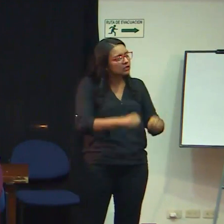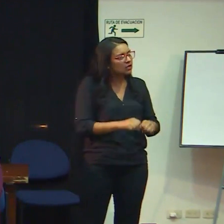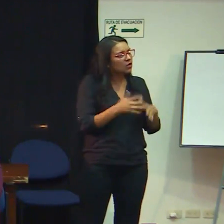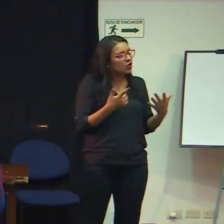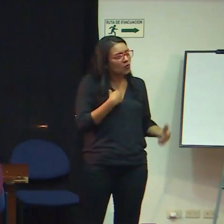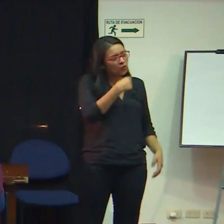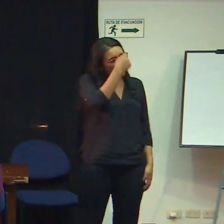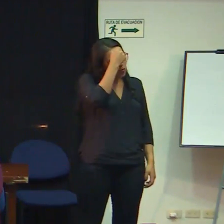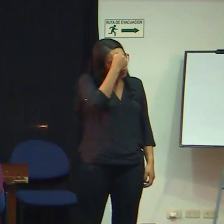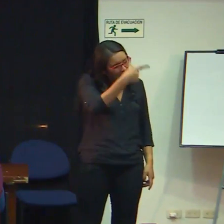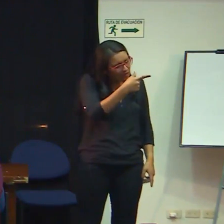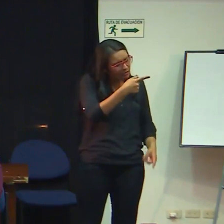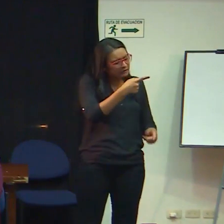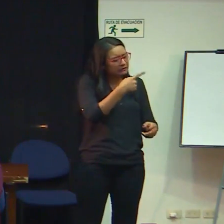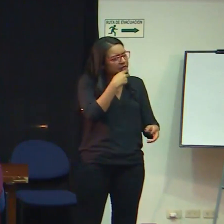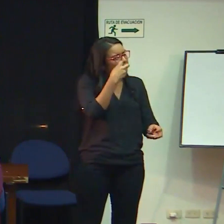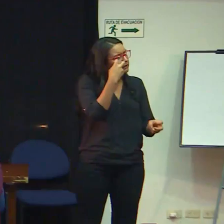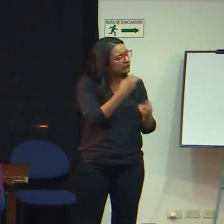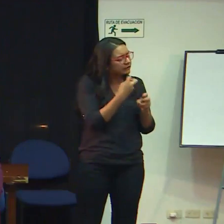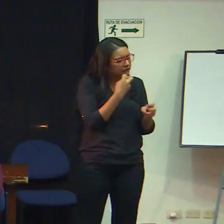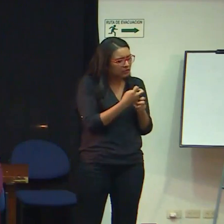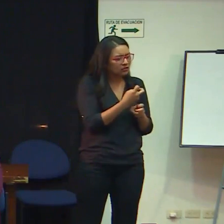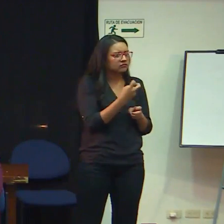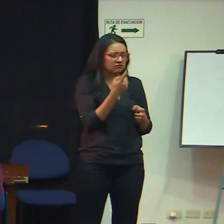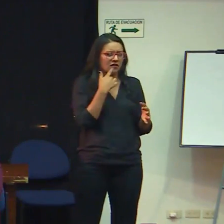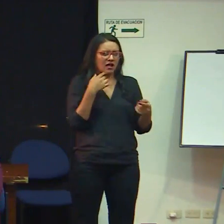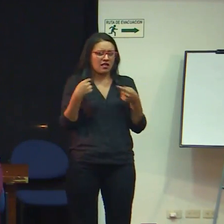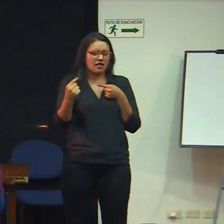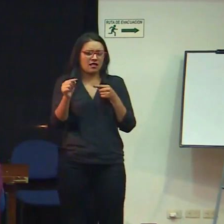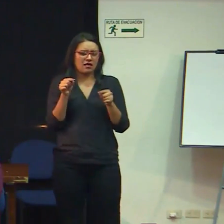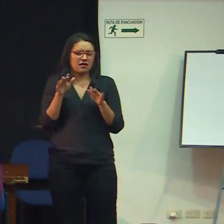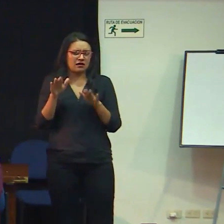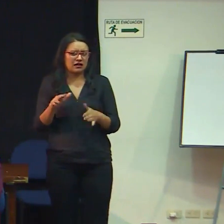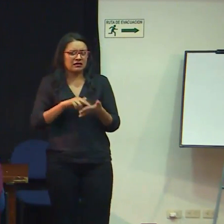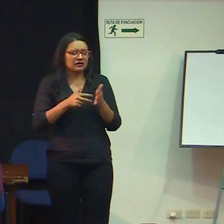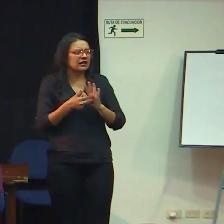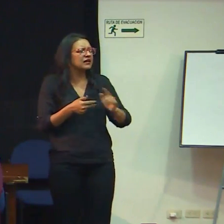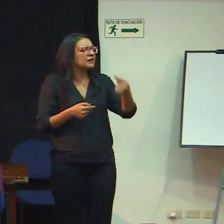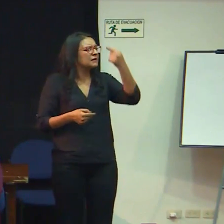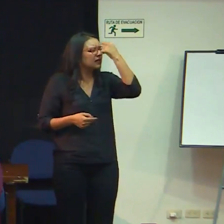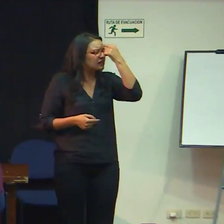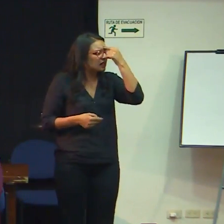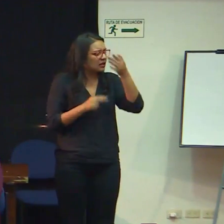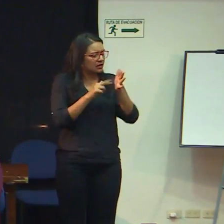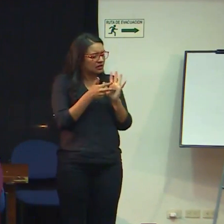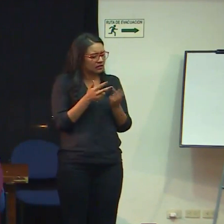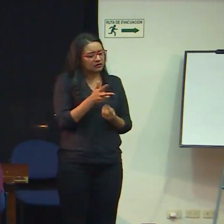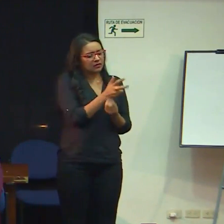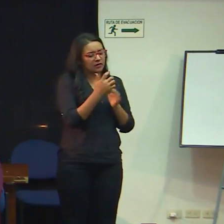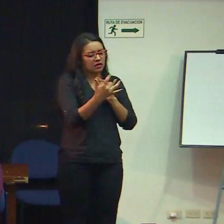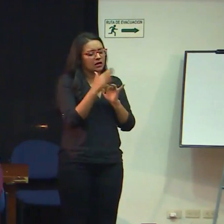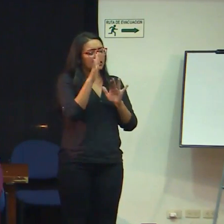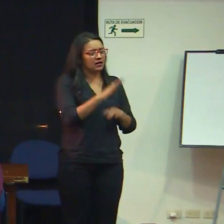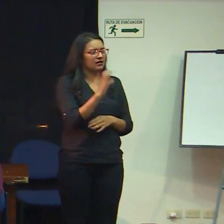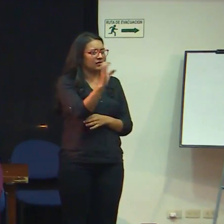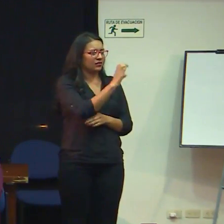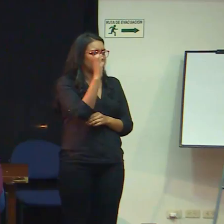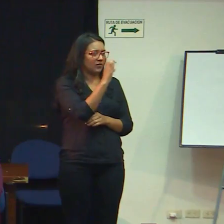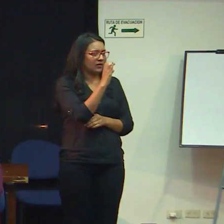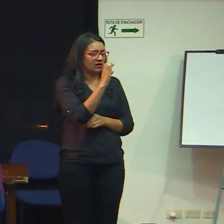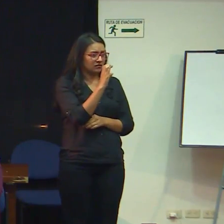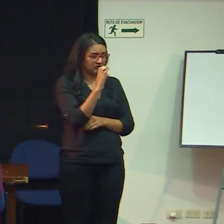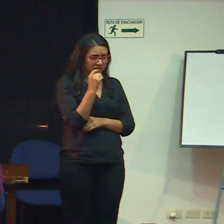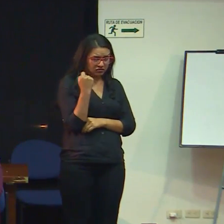entender, en su gran complejidad, como todos lo han discutido aquí, qué implica pensar y abordar el conflicto armado en Colombia, un conflicto que